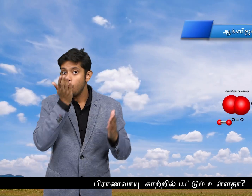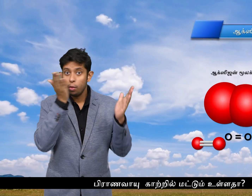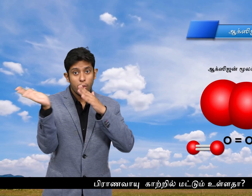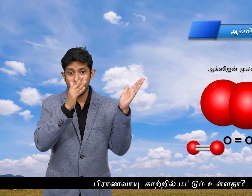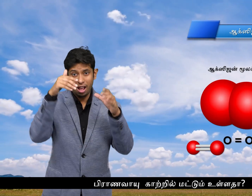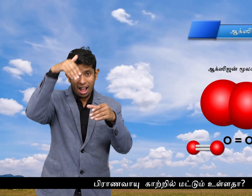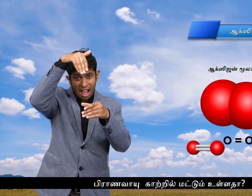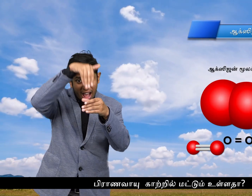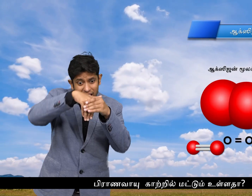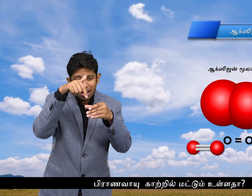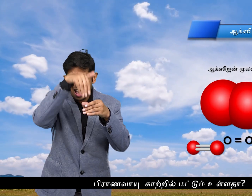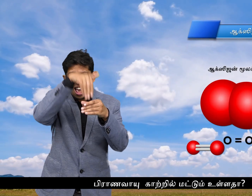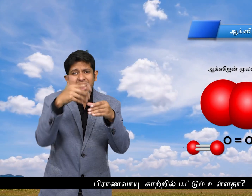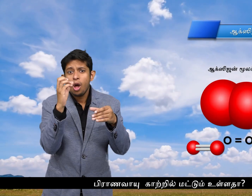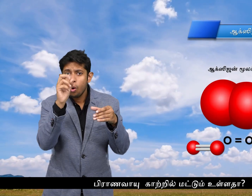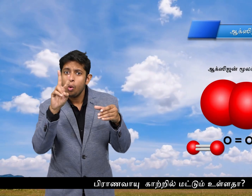பிராணவாயு காற்றில் மட்டும் உள்ளதா?